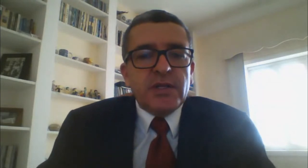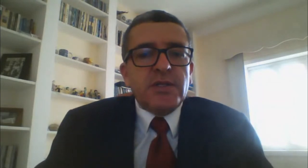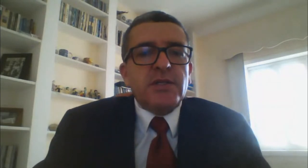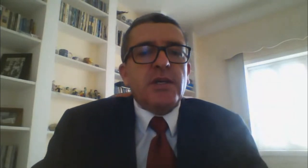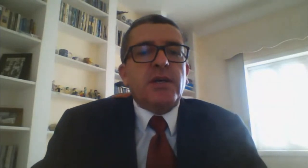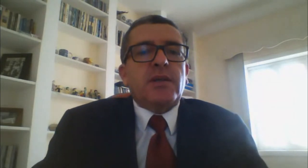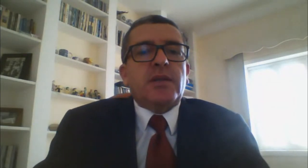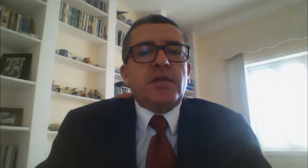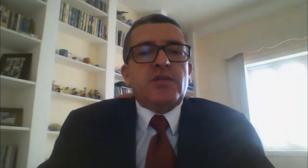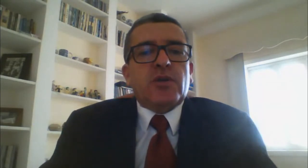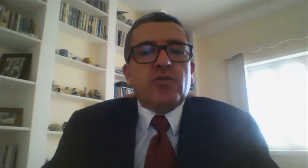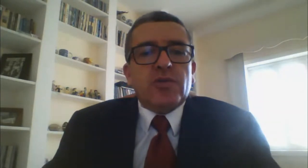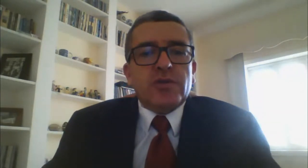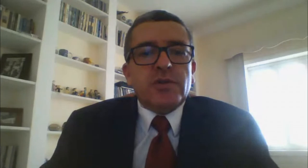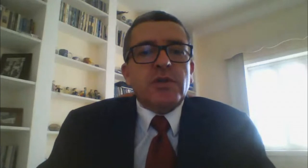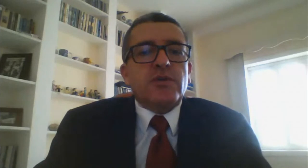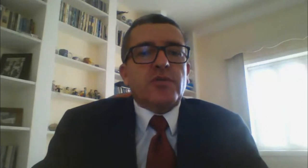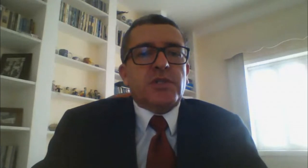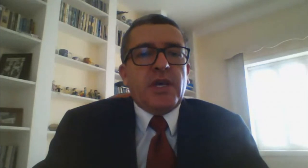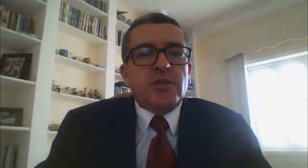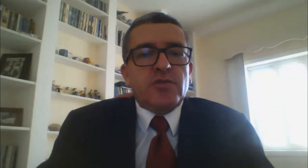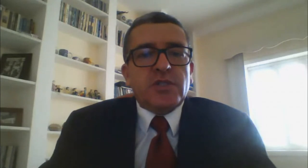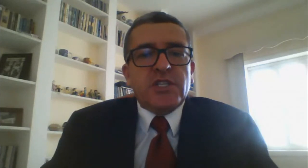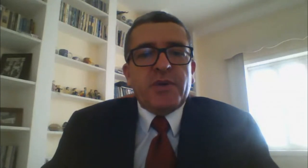e formandas. Desejo a todos